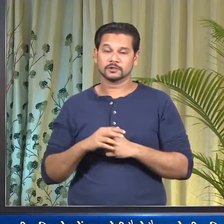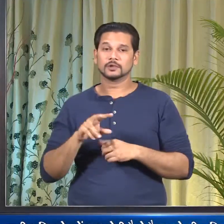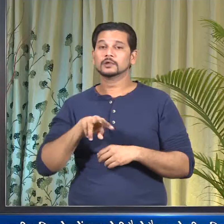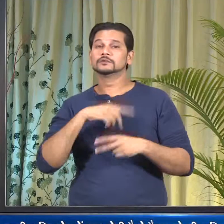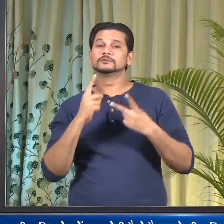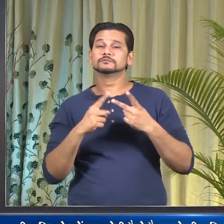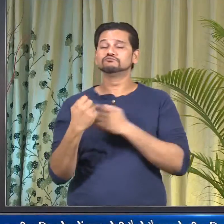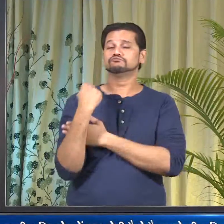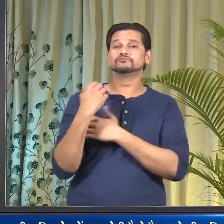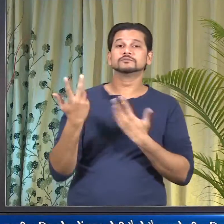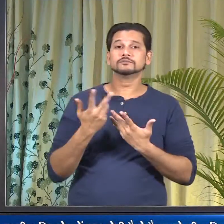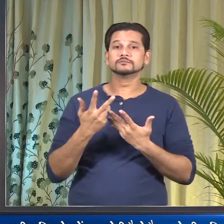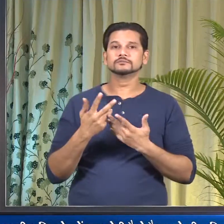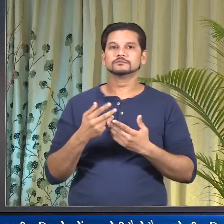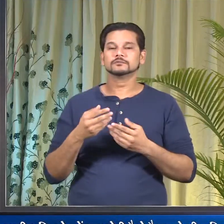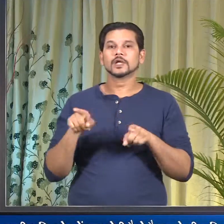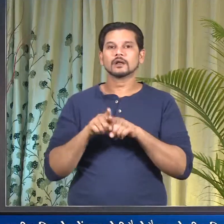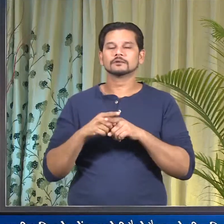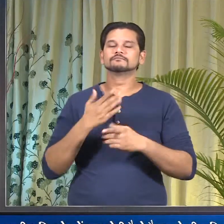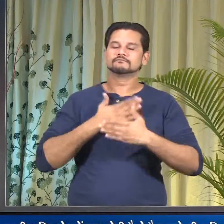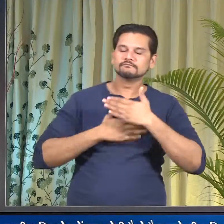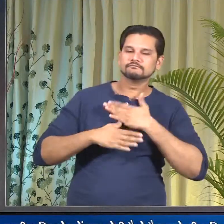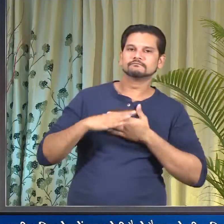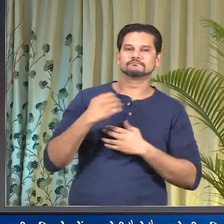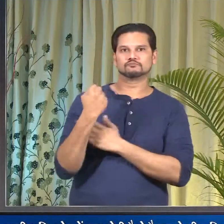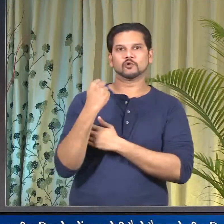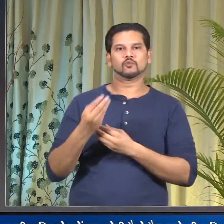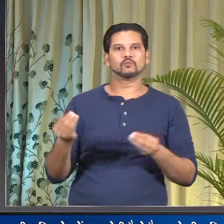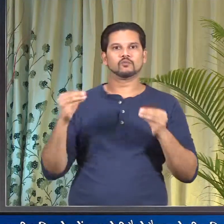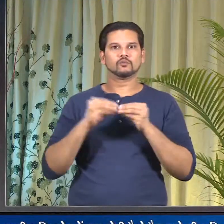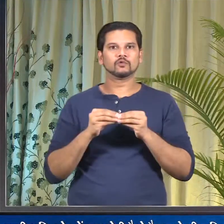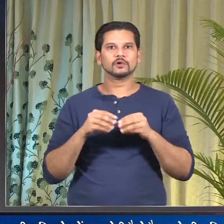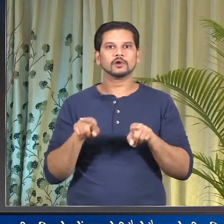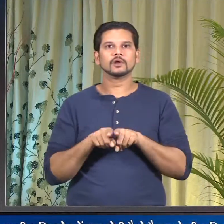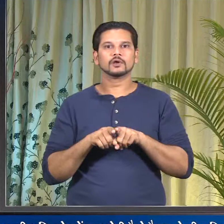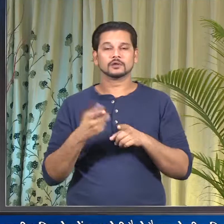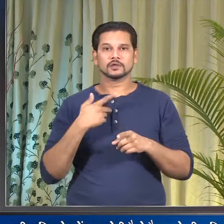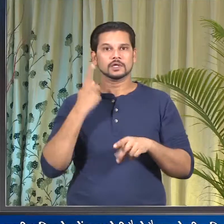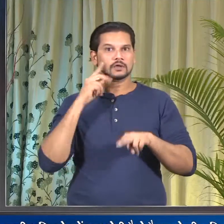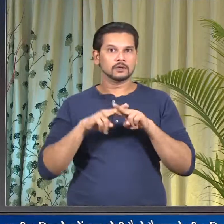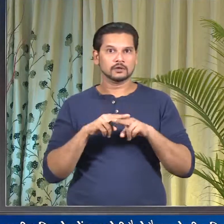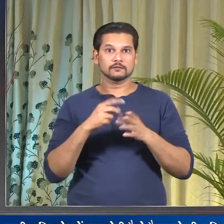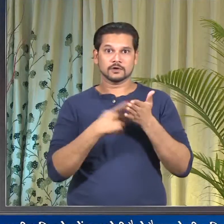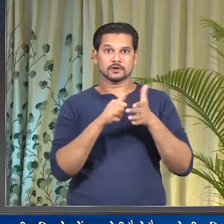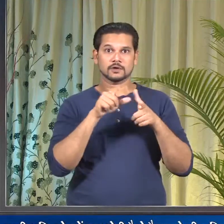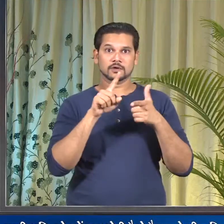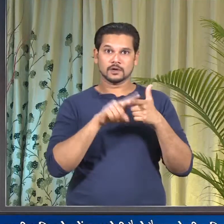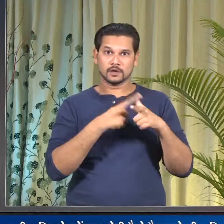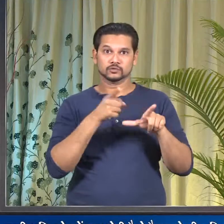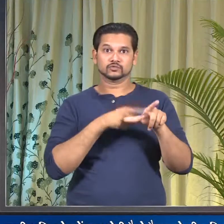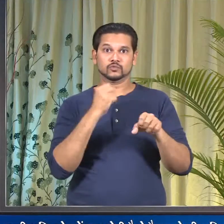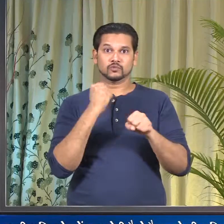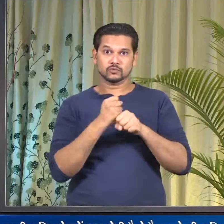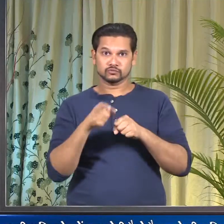होती है वो है समाने की शक्ति राजियों के अभ्यास से हमें ये शक्ति